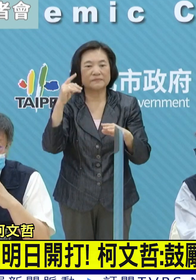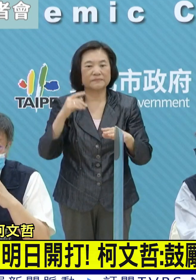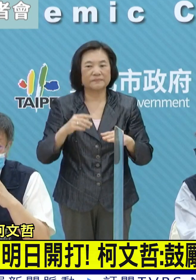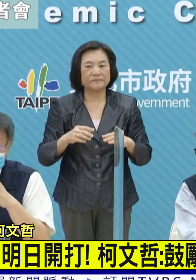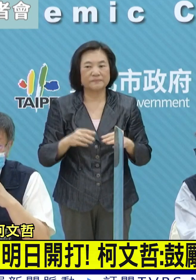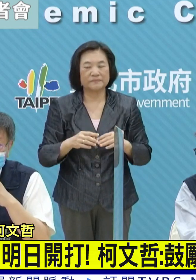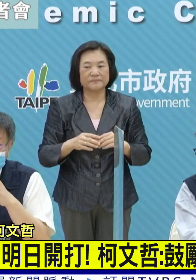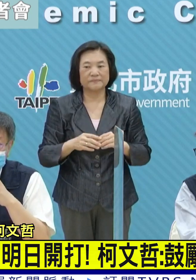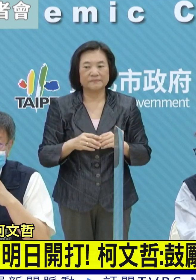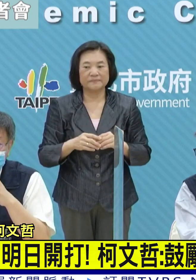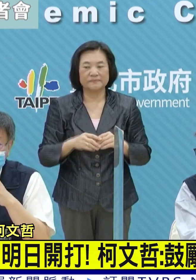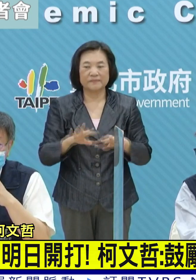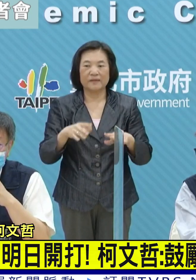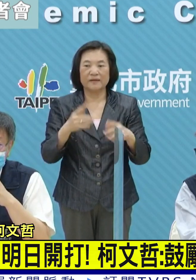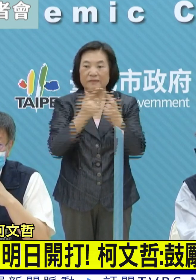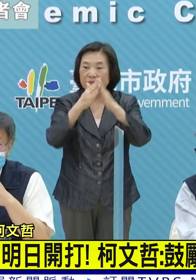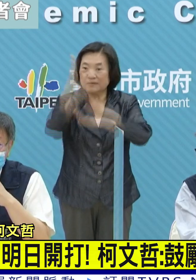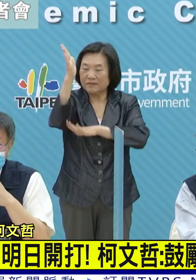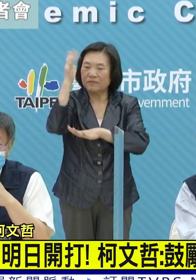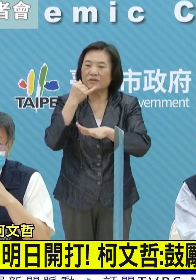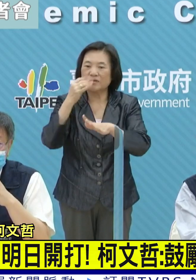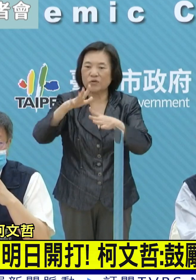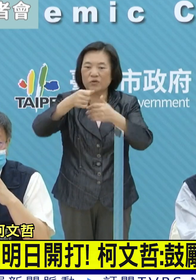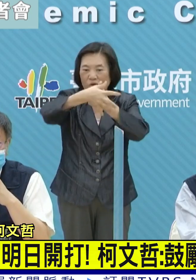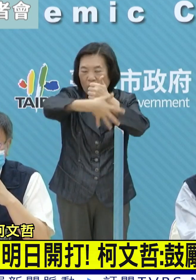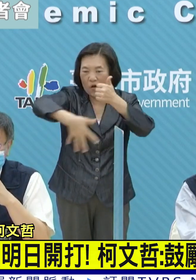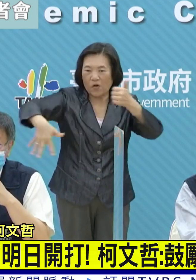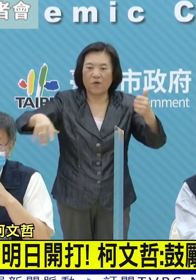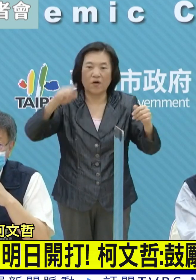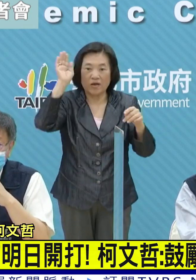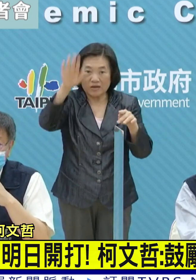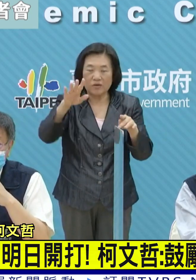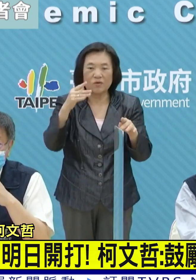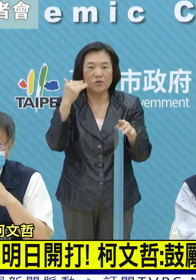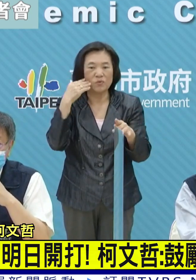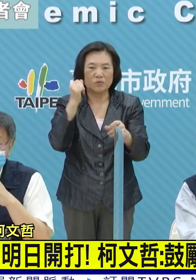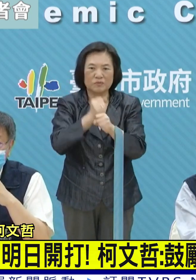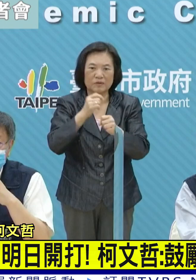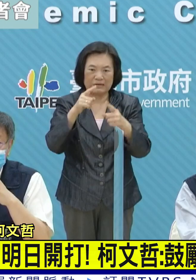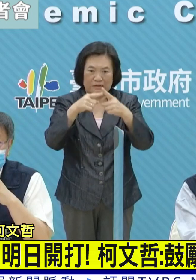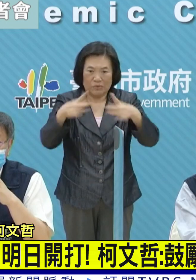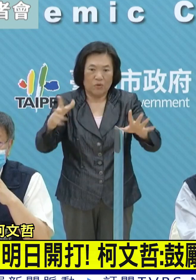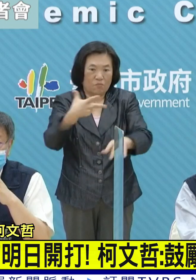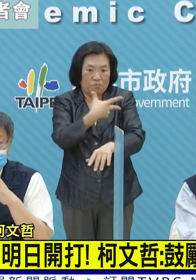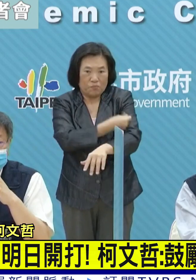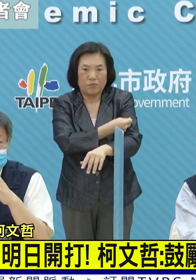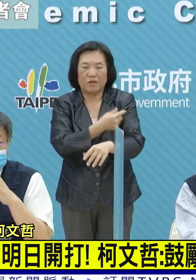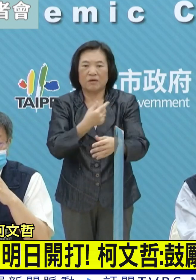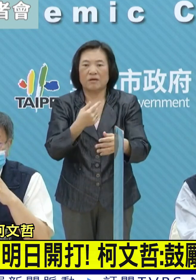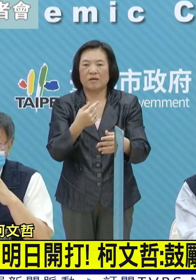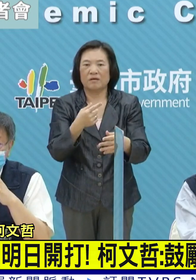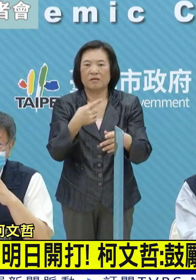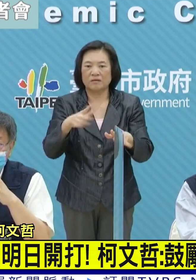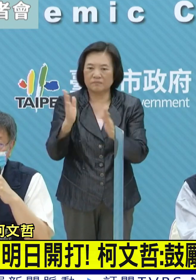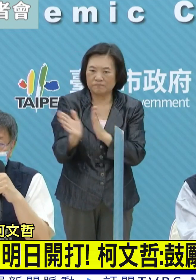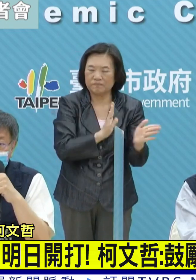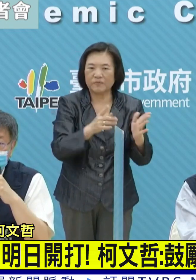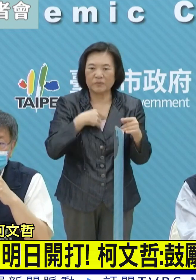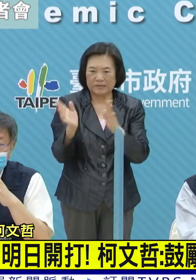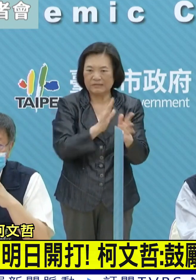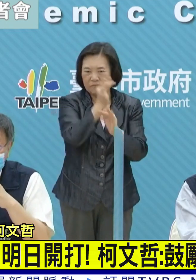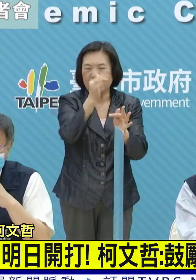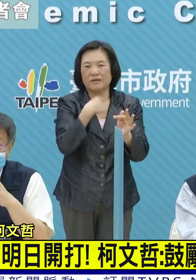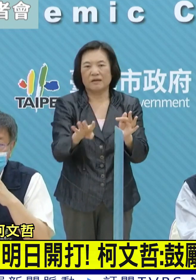每个诊所，你知道哈，他也不是整天都只在打疫苗，因为他还是本来的病人呢。那所以那个诊所要调整一下，